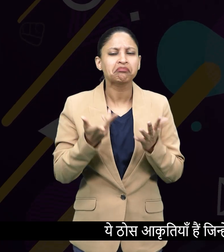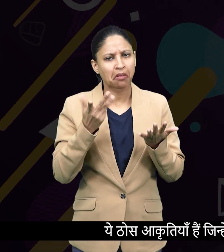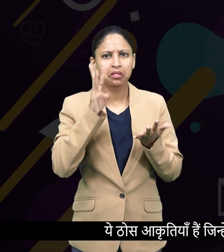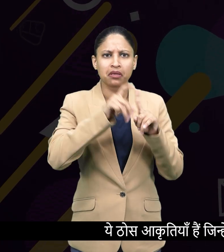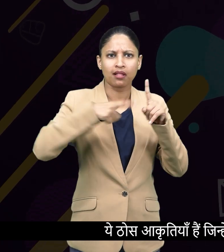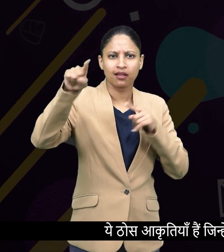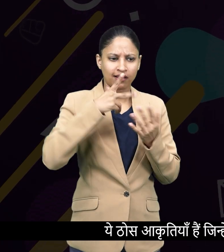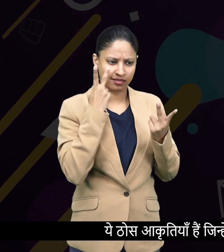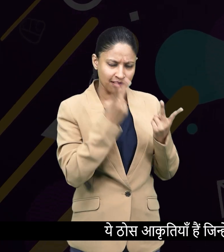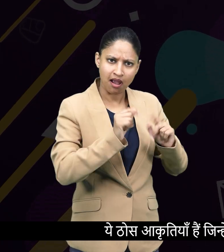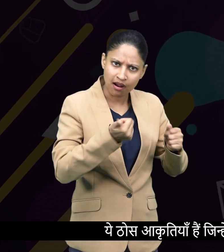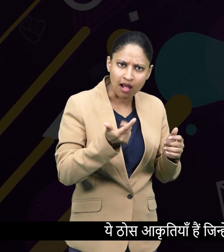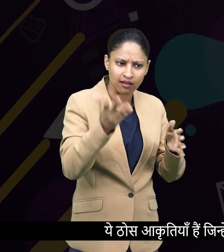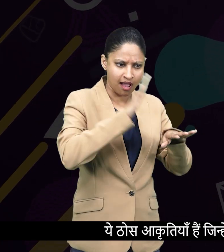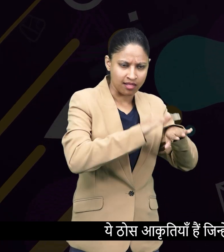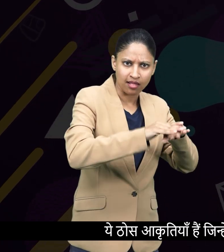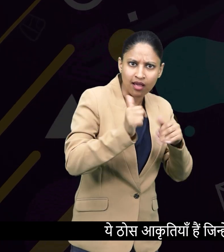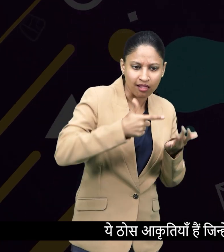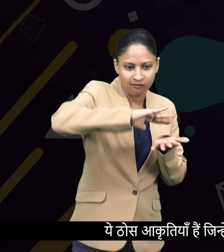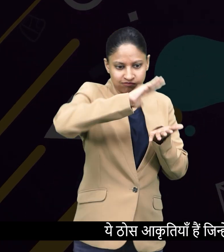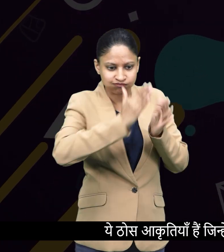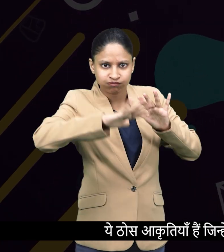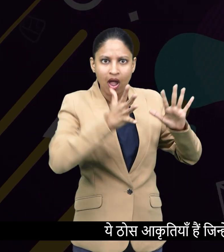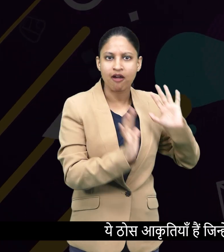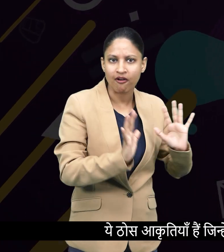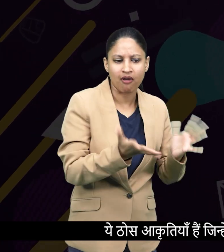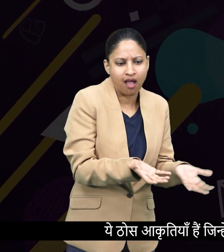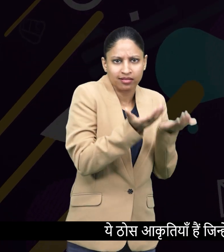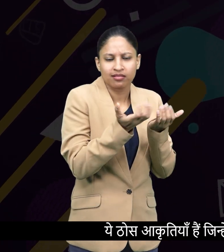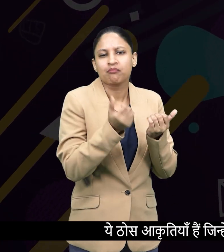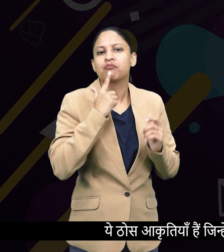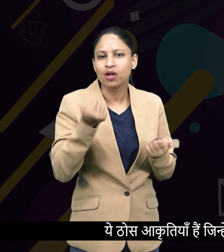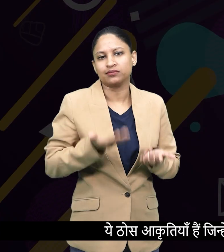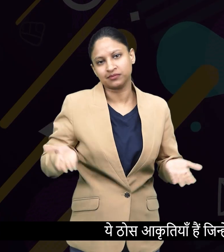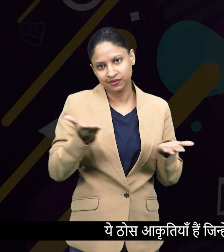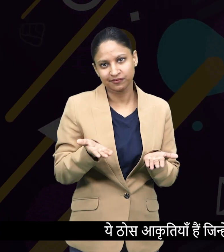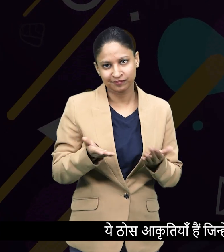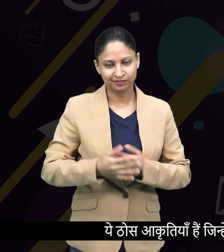ये ठोस आकृतियां हैं जिन्हें हम पकड़ सकते हैं और स्पर्श कर सकते हैं।